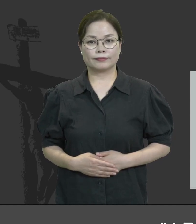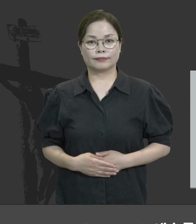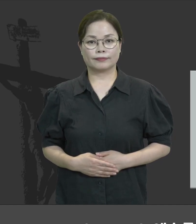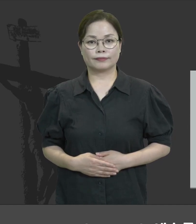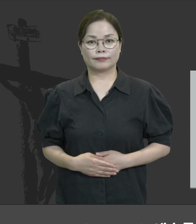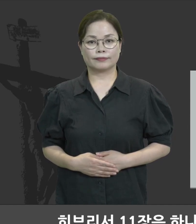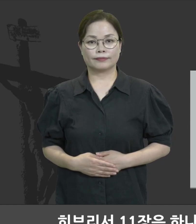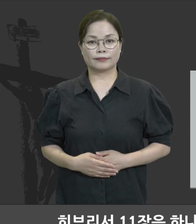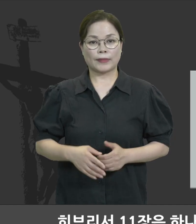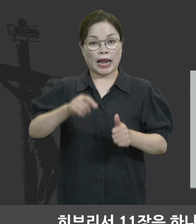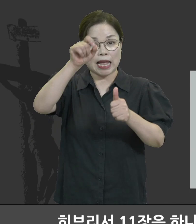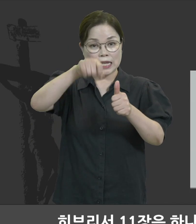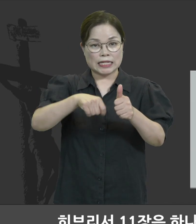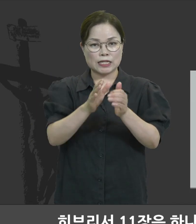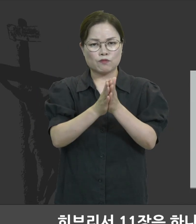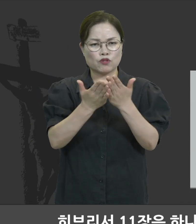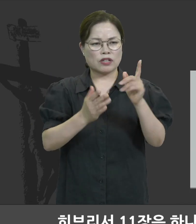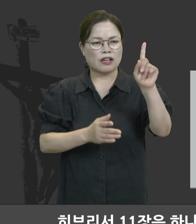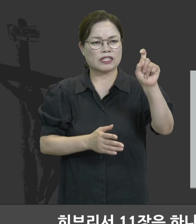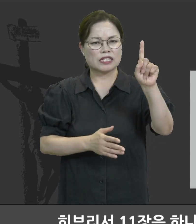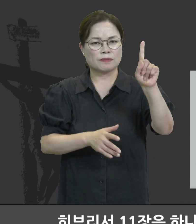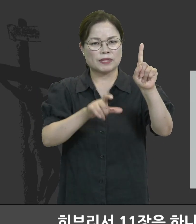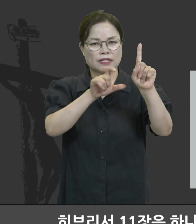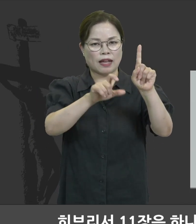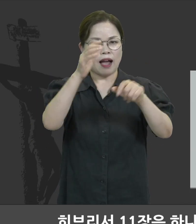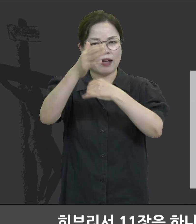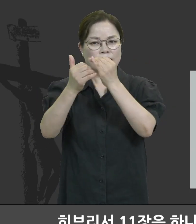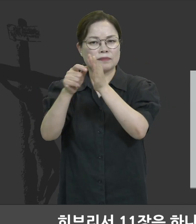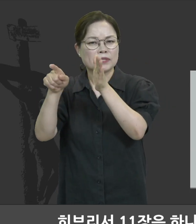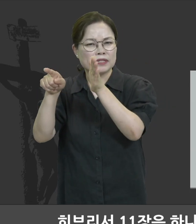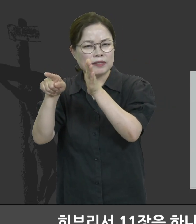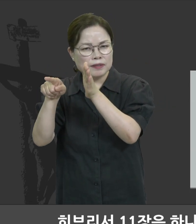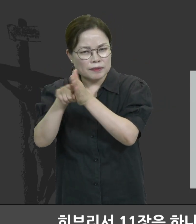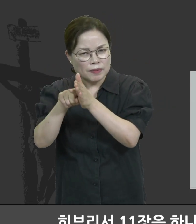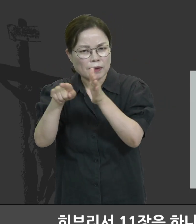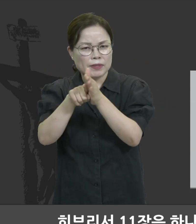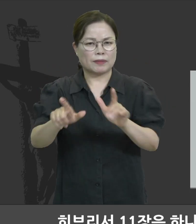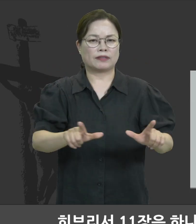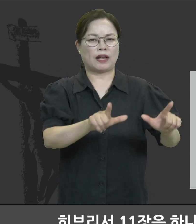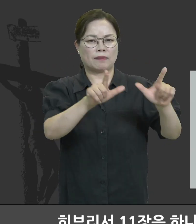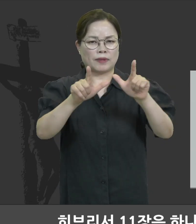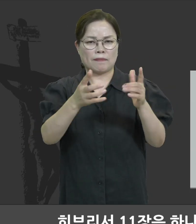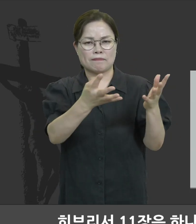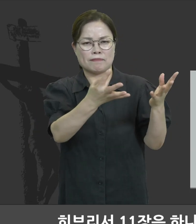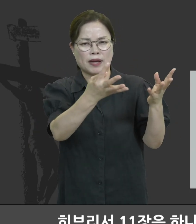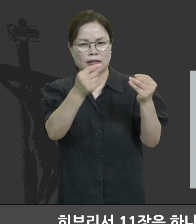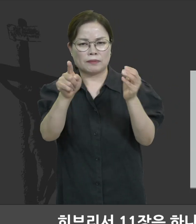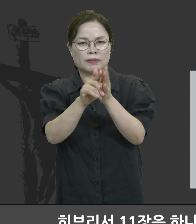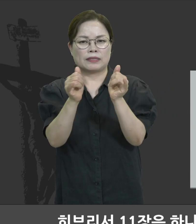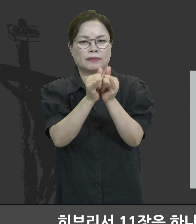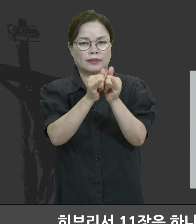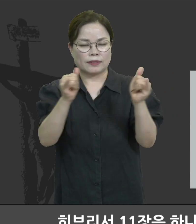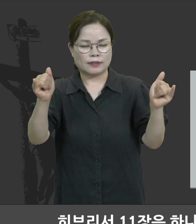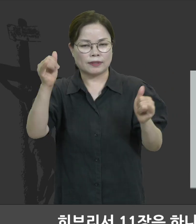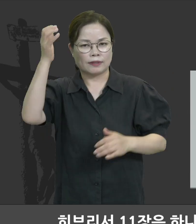히브리서 11장은 하나님을 신뢰함으로 믿음의 경주를 한 많은 믿음의 사람들을 상기시킵니다.